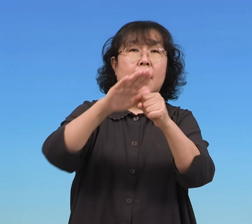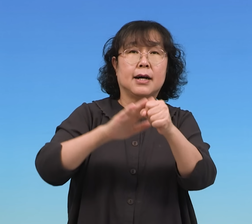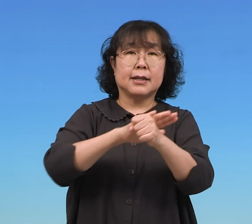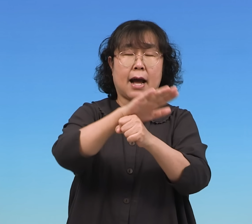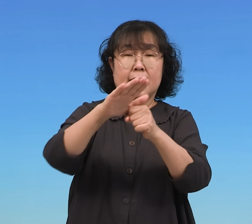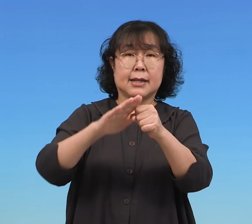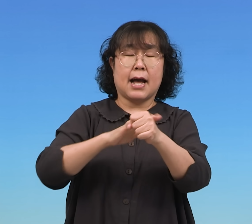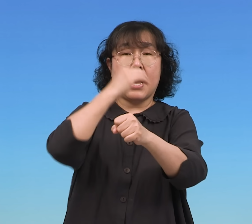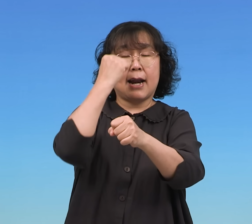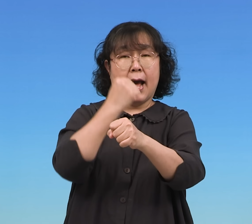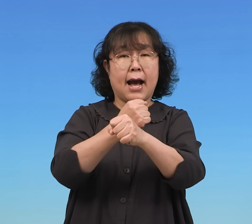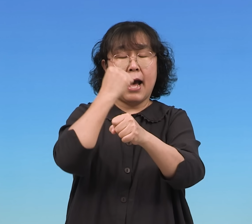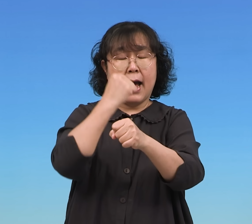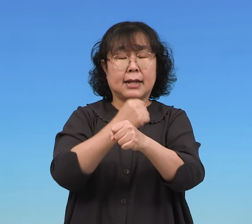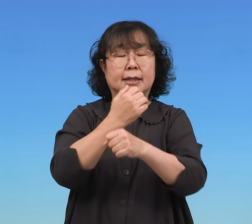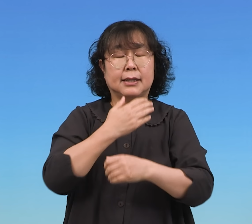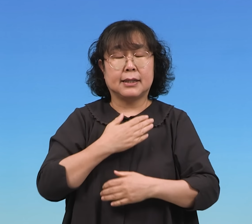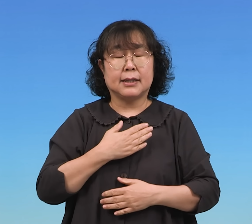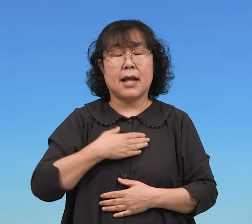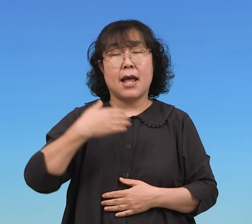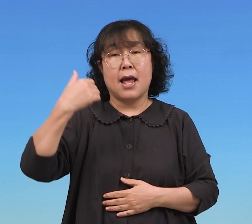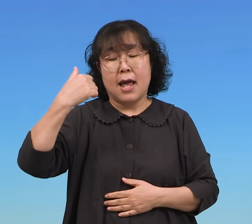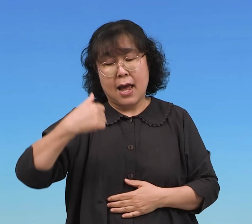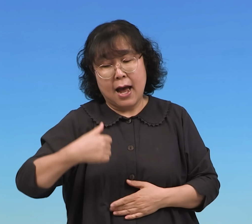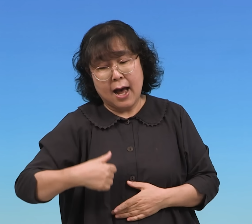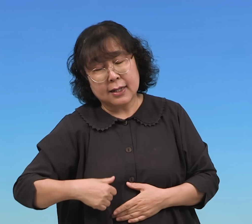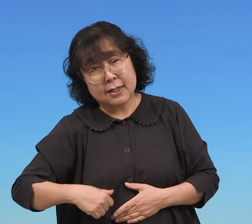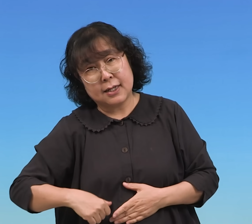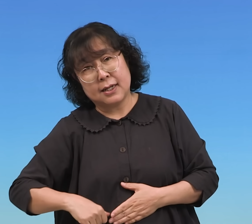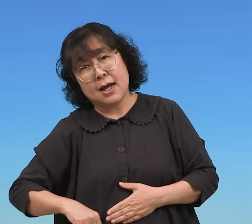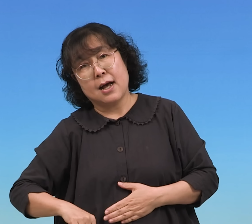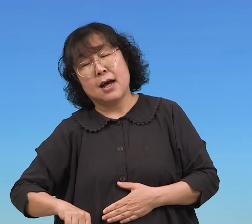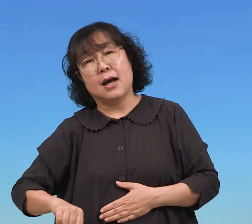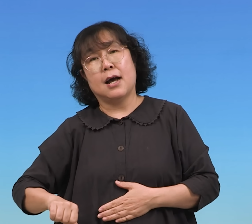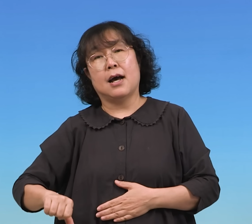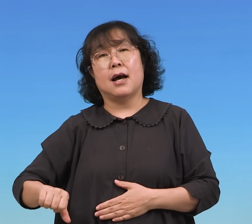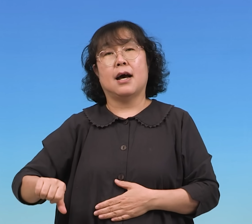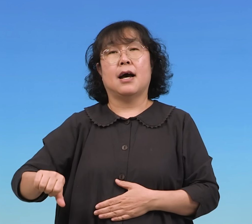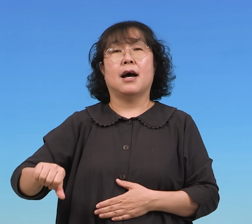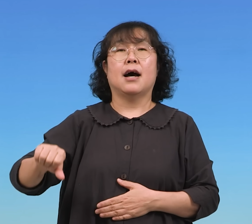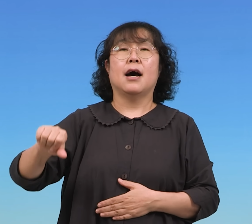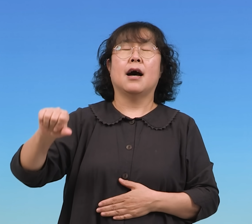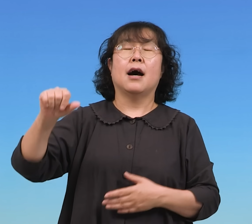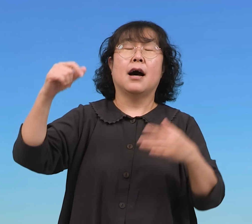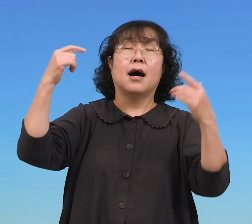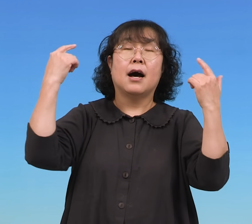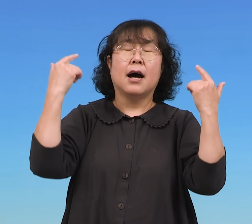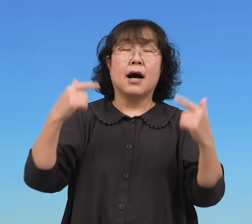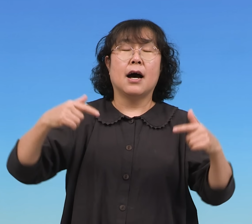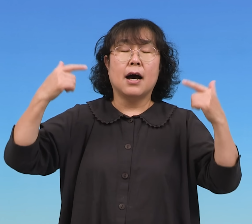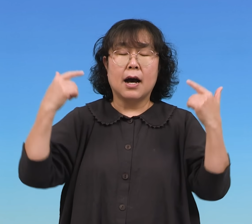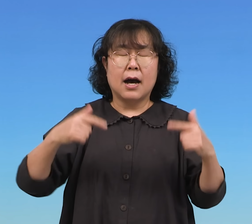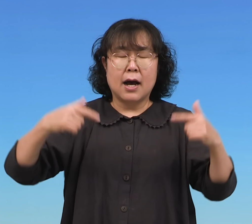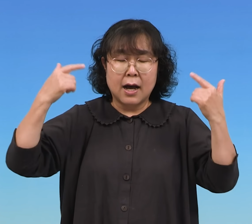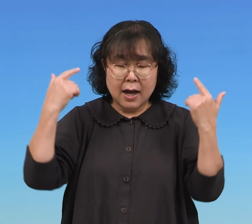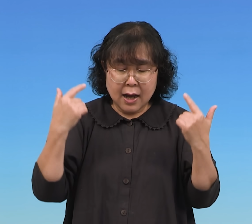나의 사랑하는 내 아들이라. 언제나